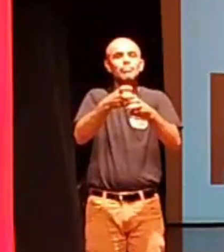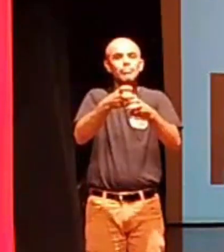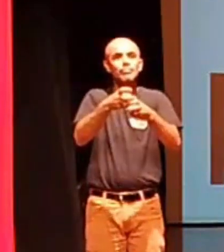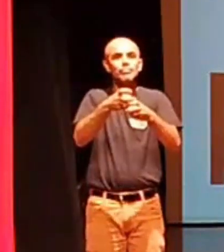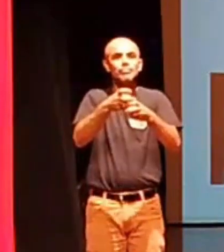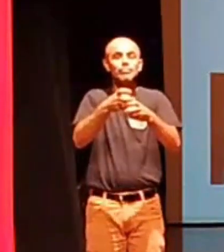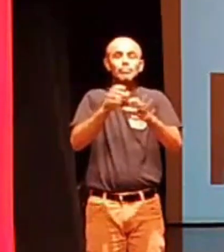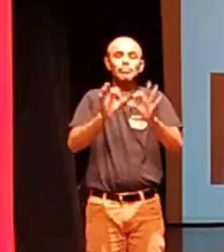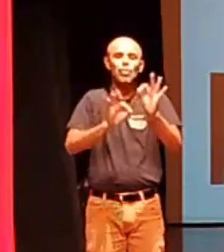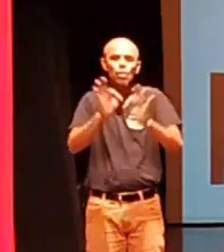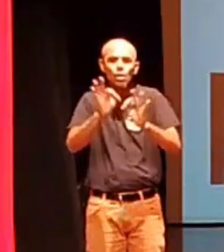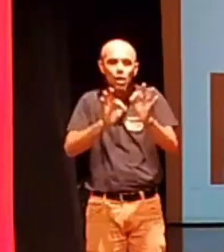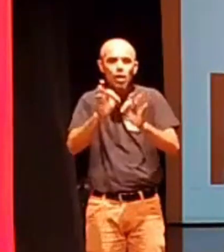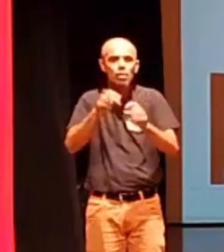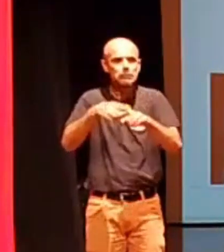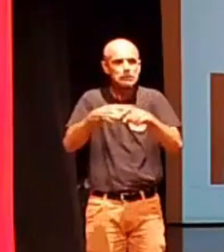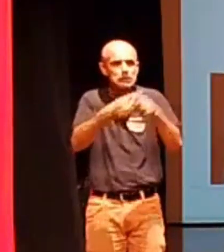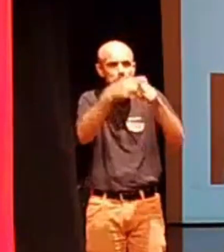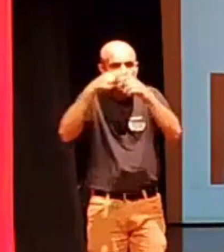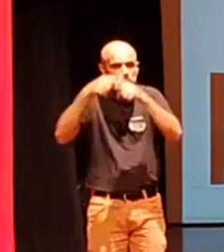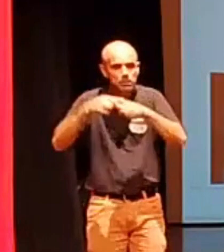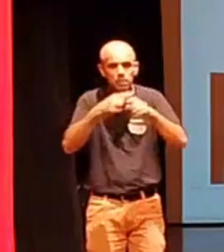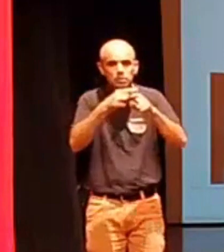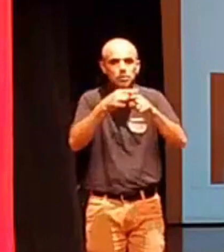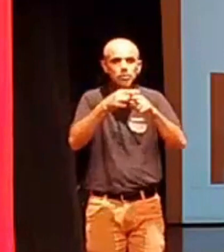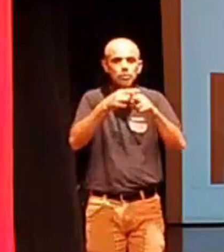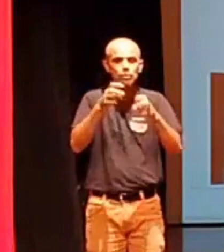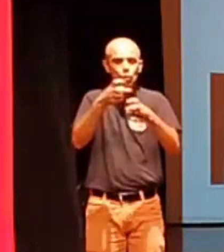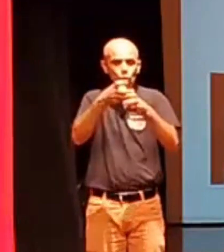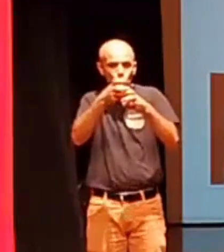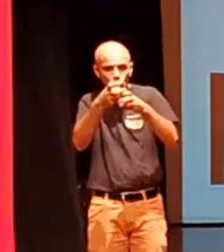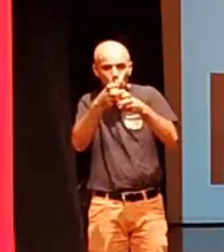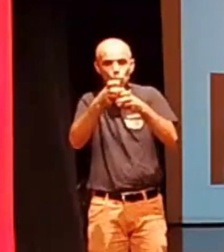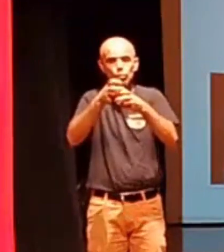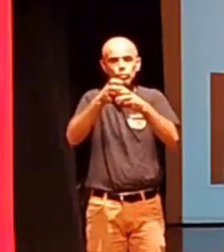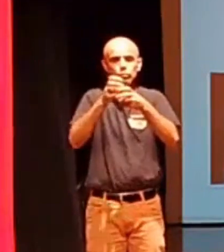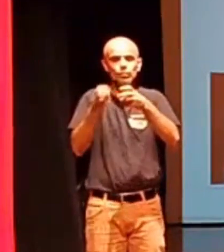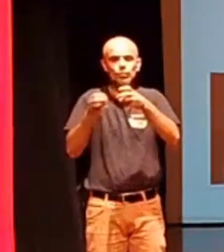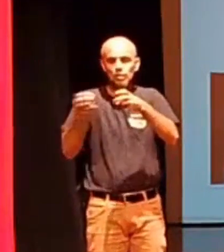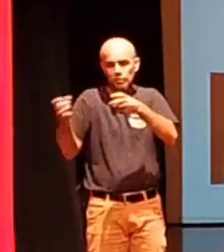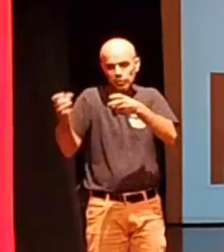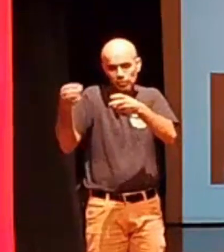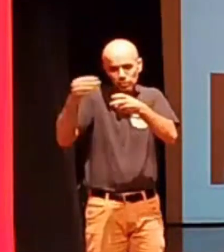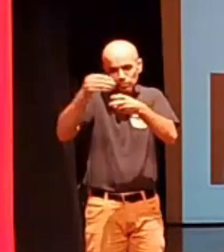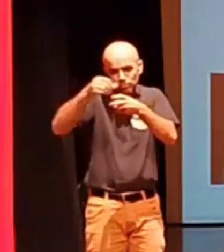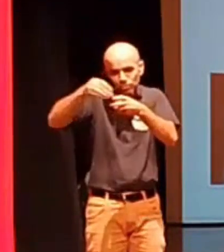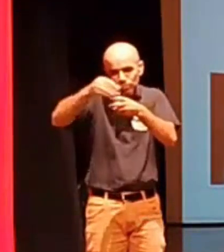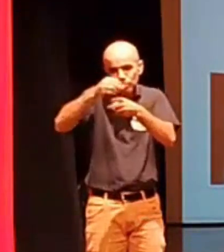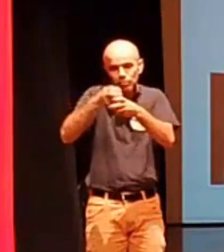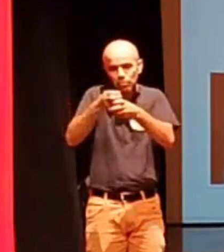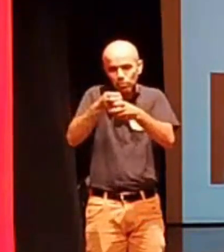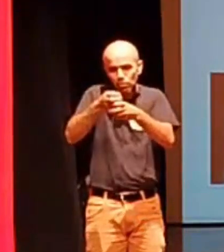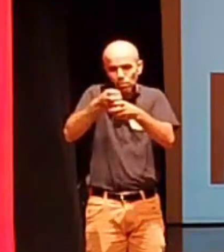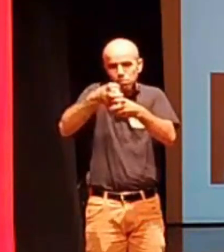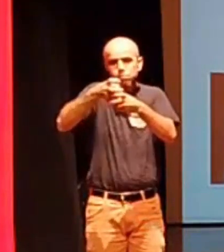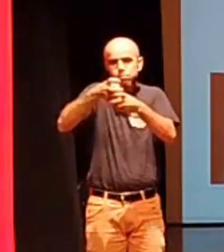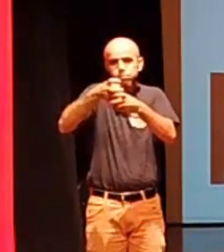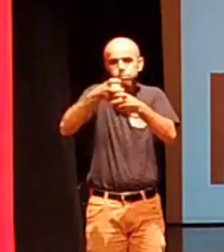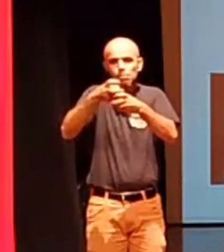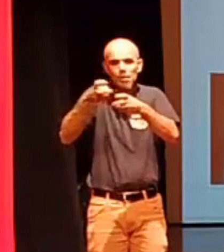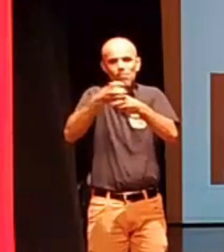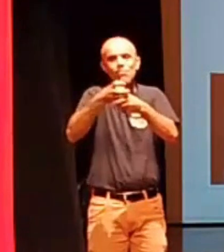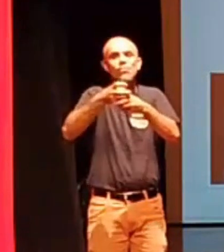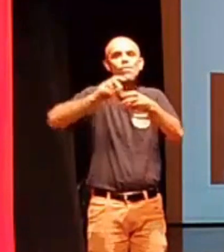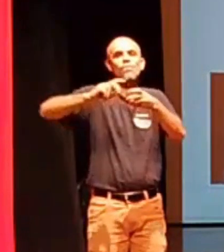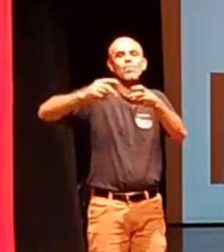com uma parte do osso ilíaco, um enxerto mesmo, nessa região lombar, para poder fixar